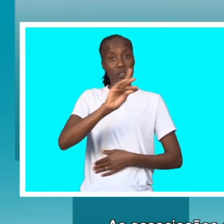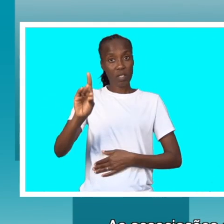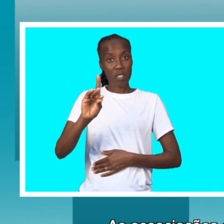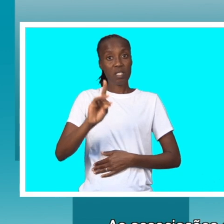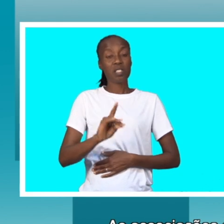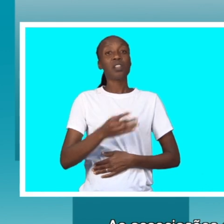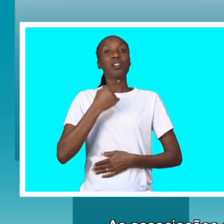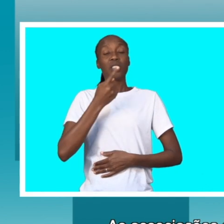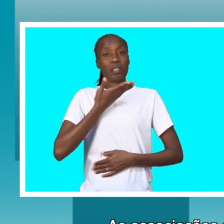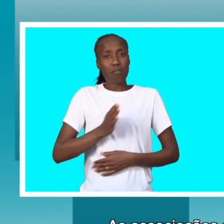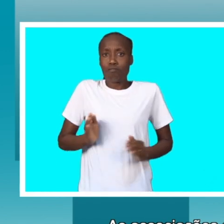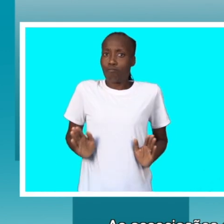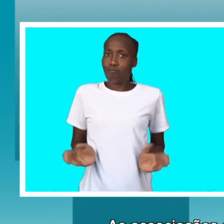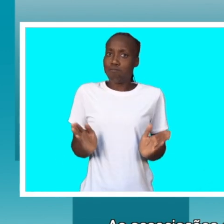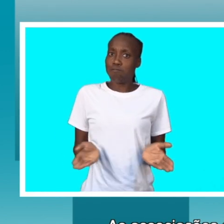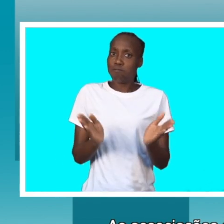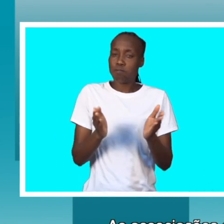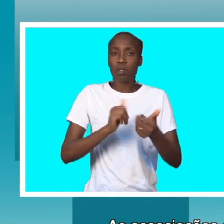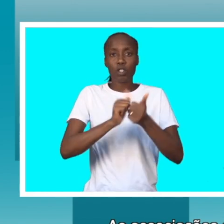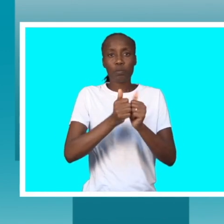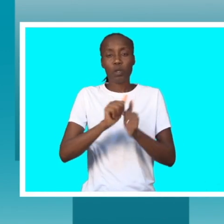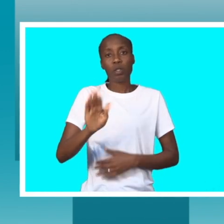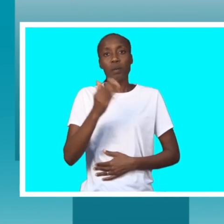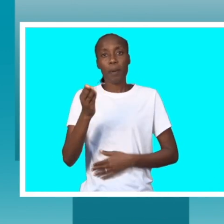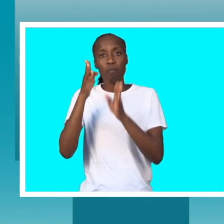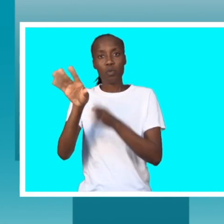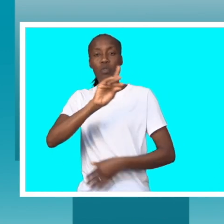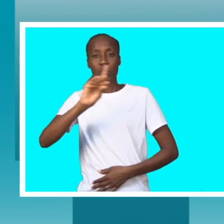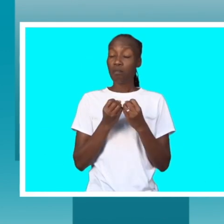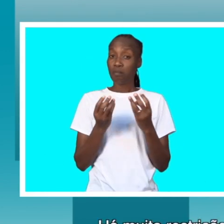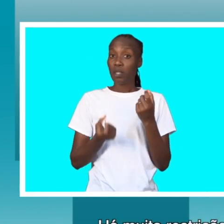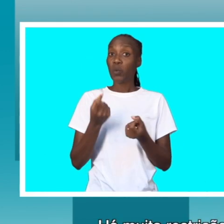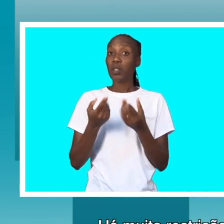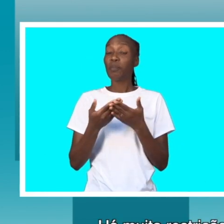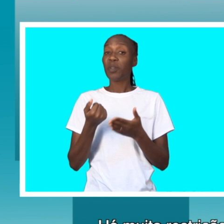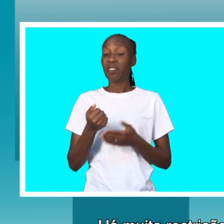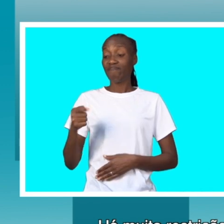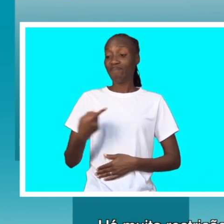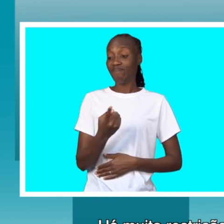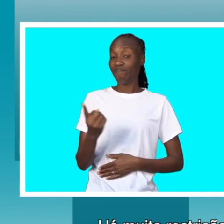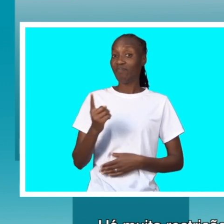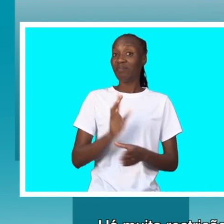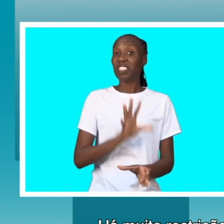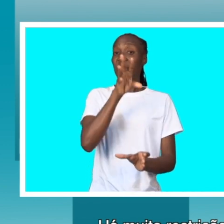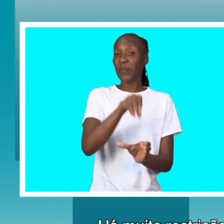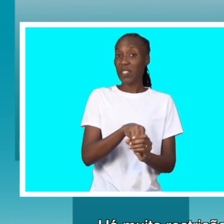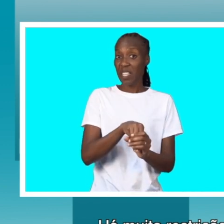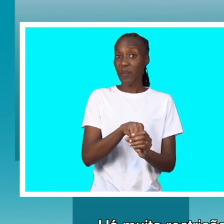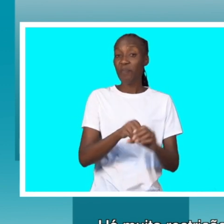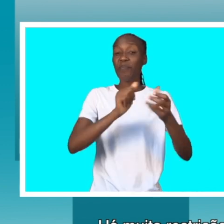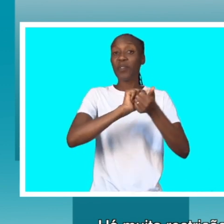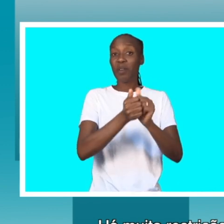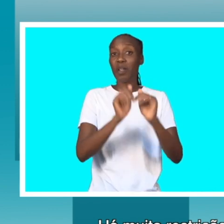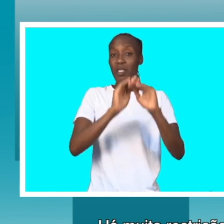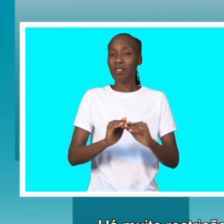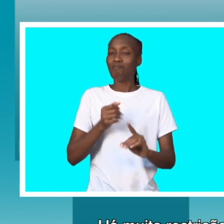Defende A massificação De desporto Adaptado Há muitas restrições Para de facto Haver uma inclusão